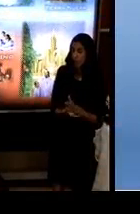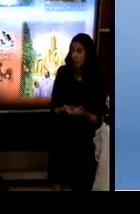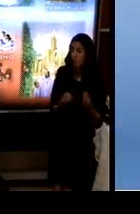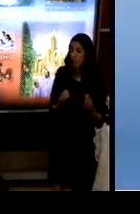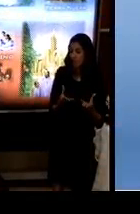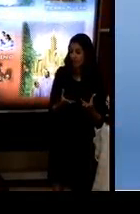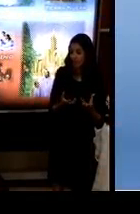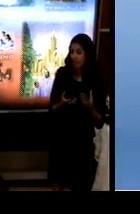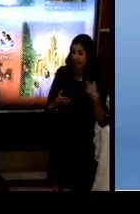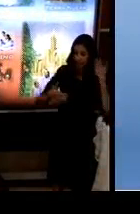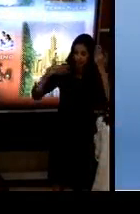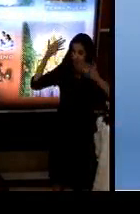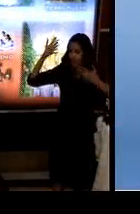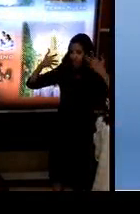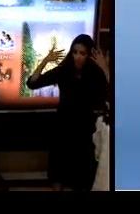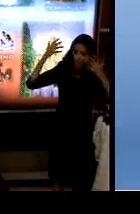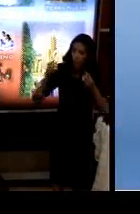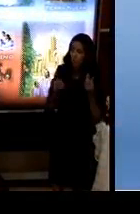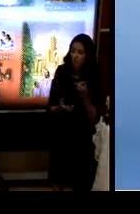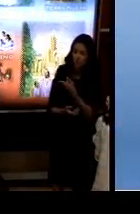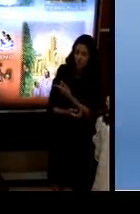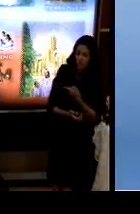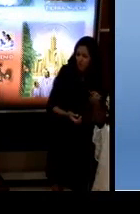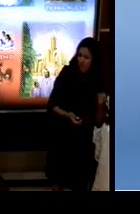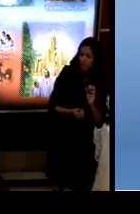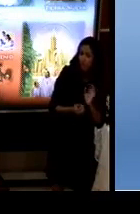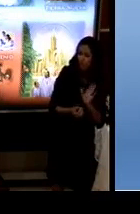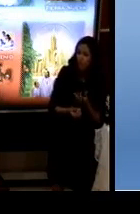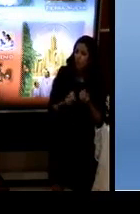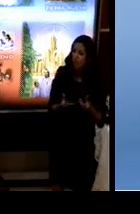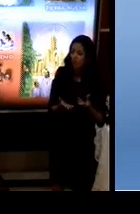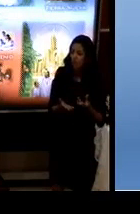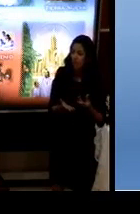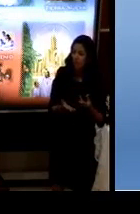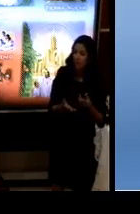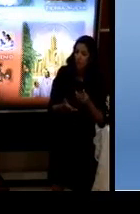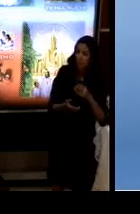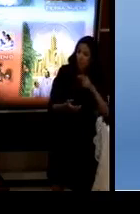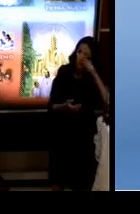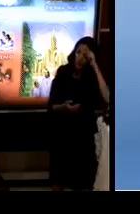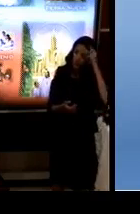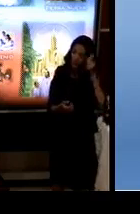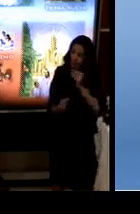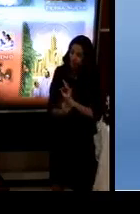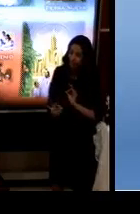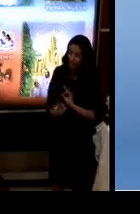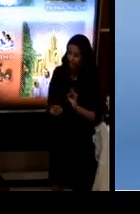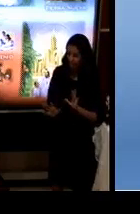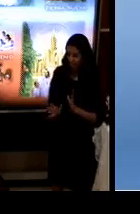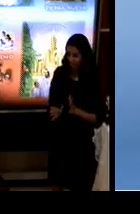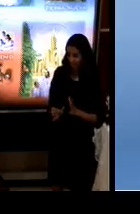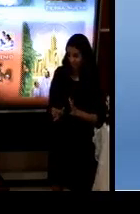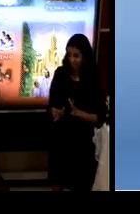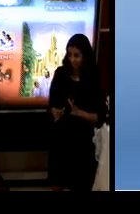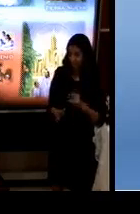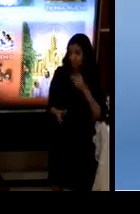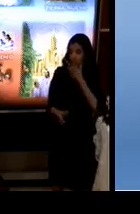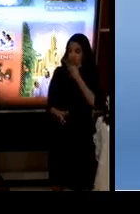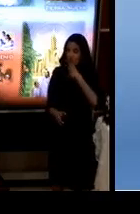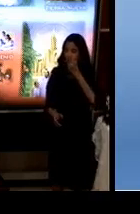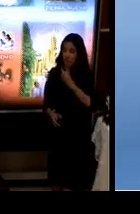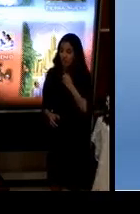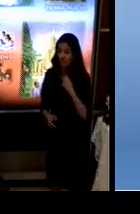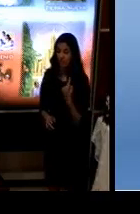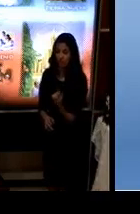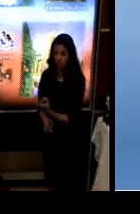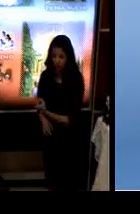como locos toda la semana y Dios quiere que cuando llega el sábado te desconectes de